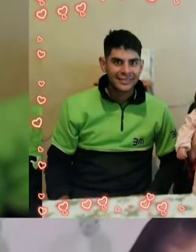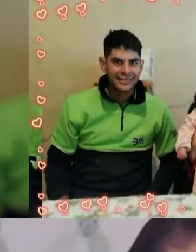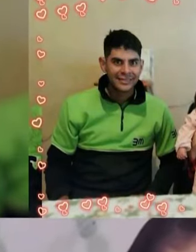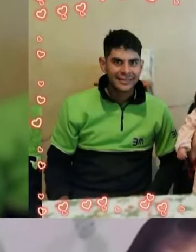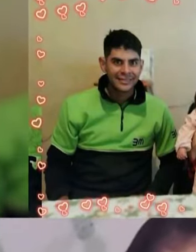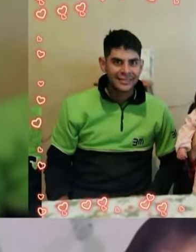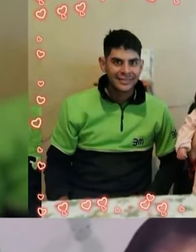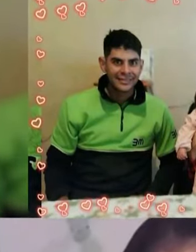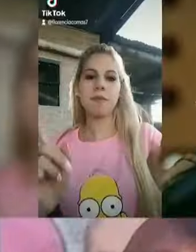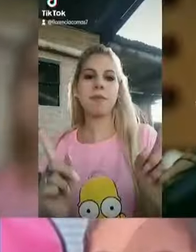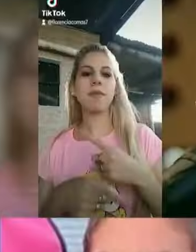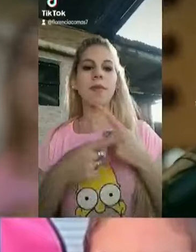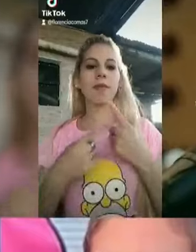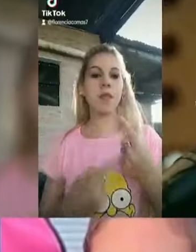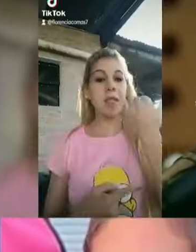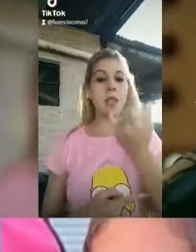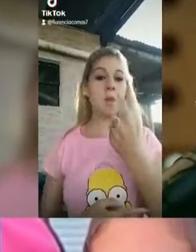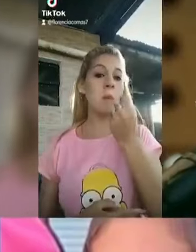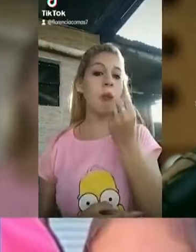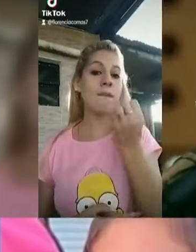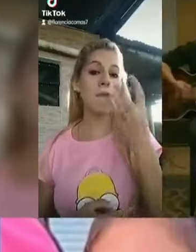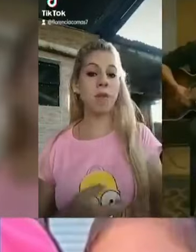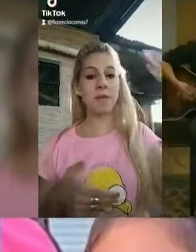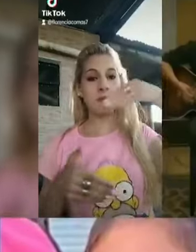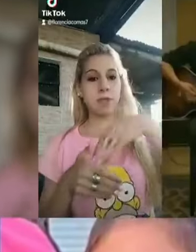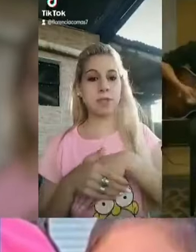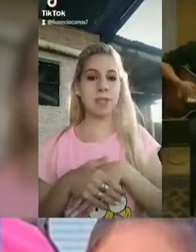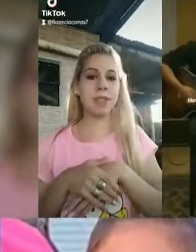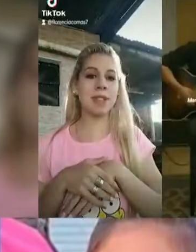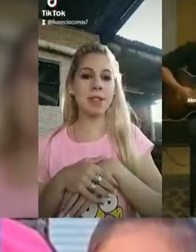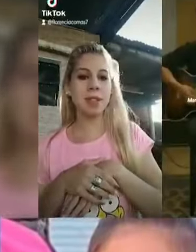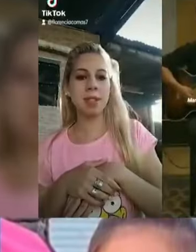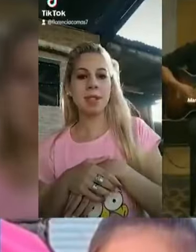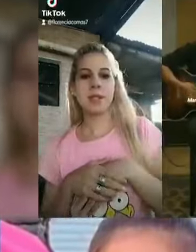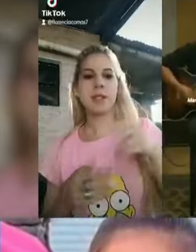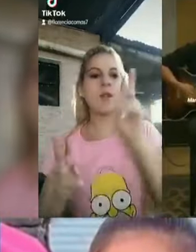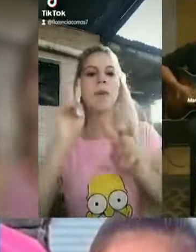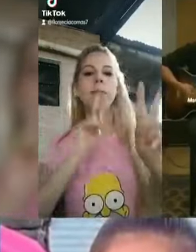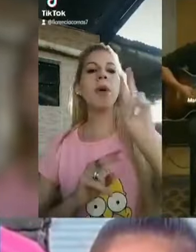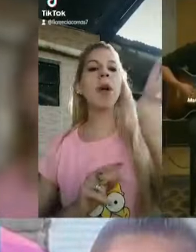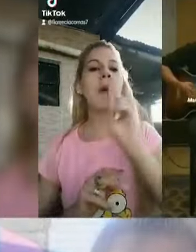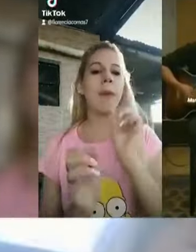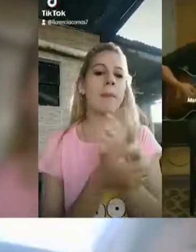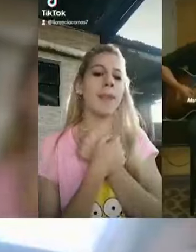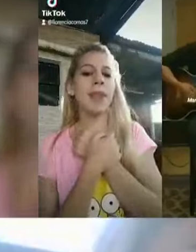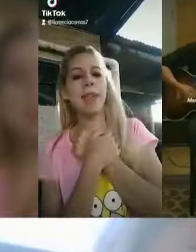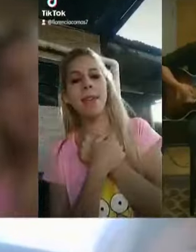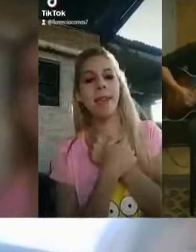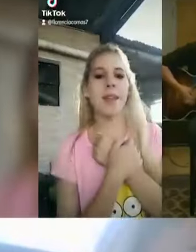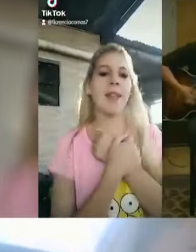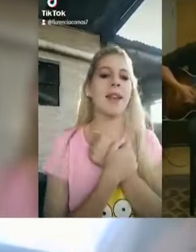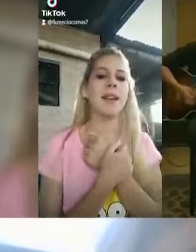día. Hola, ¿qué tal? Buen día, Rolando, ¿cómo estás? ¿Qué más se sabe por allá? Bueno, imagínate que todos conmocionados por aquí todavía,